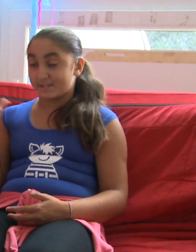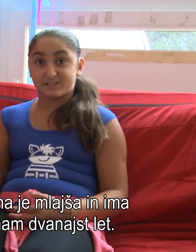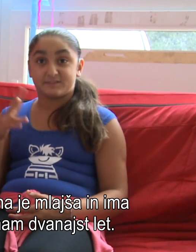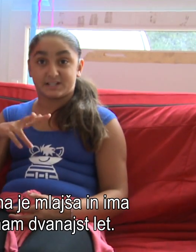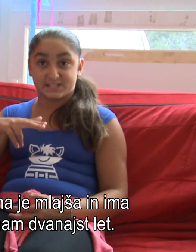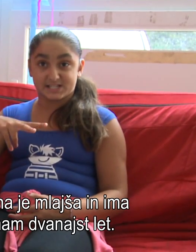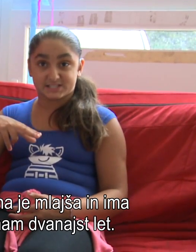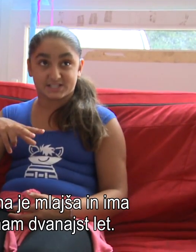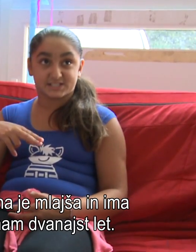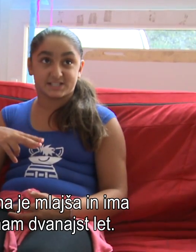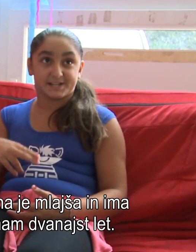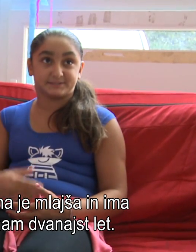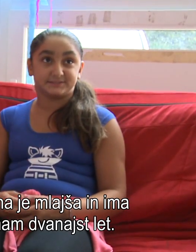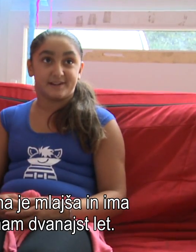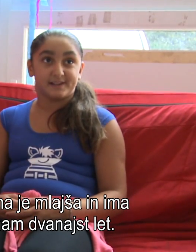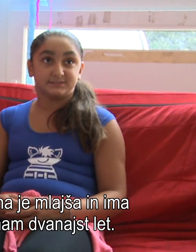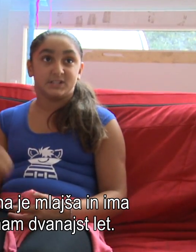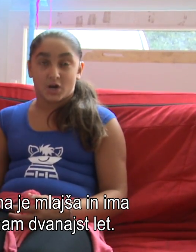Kako?